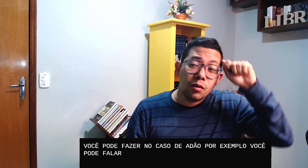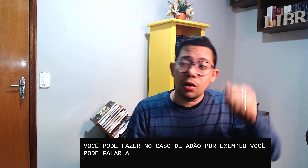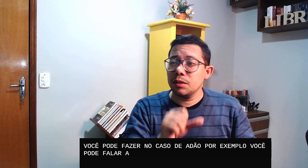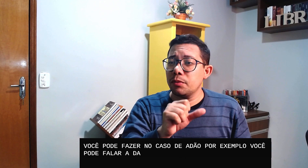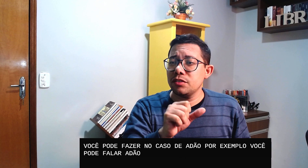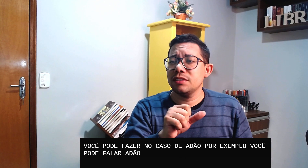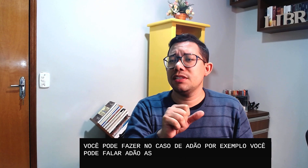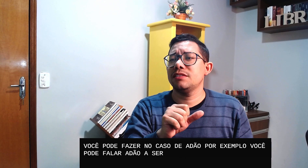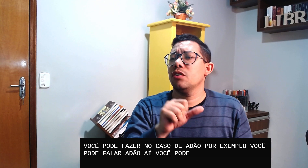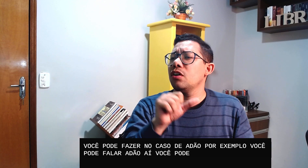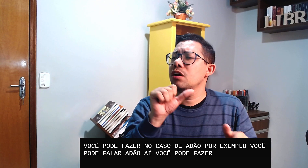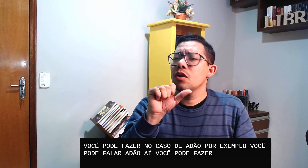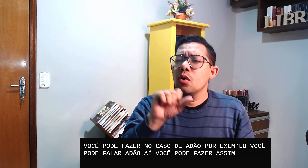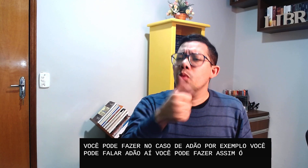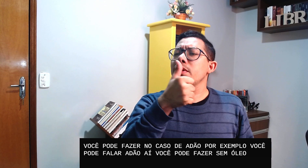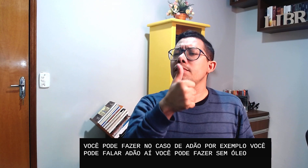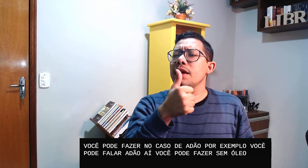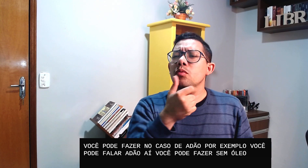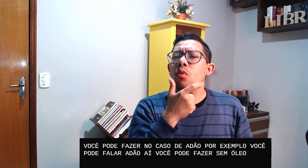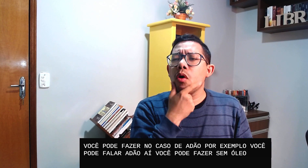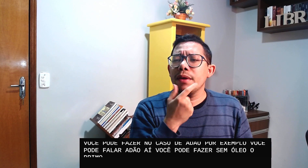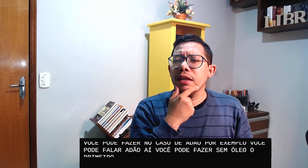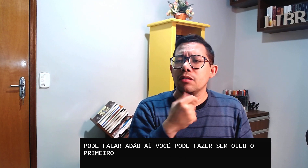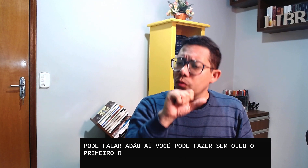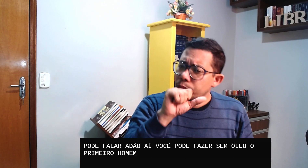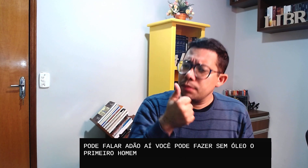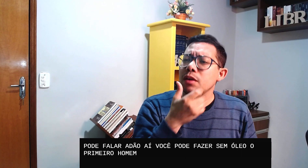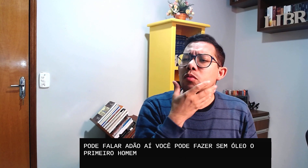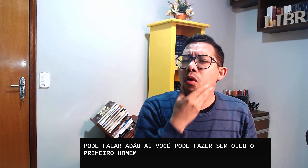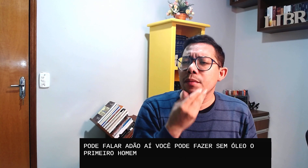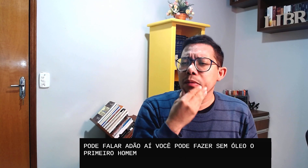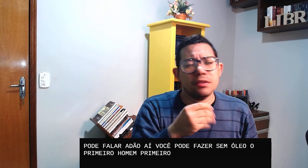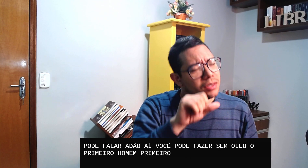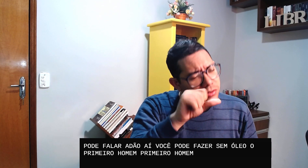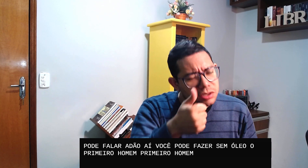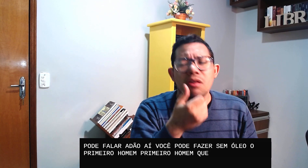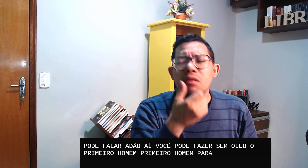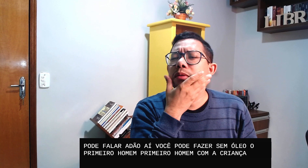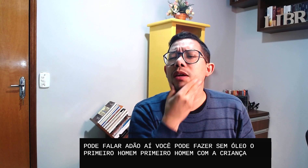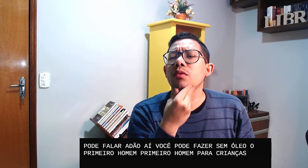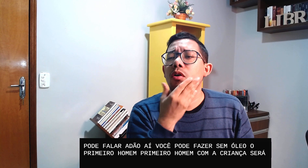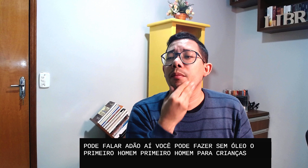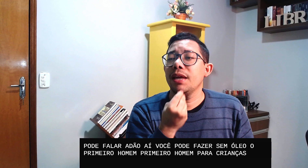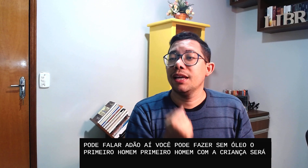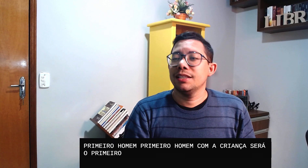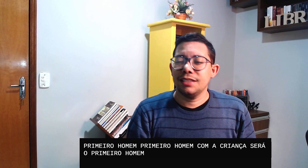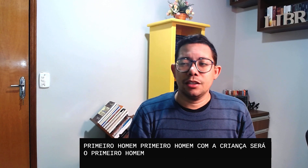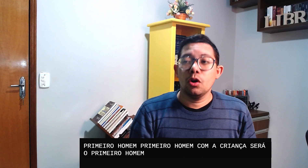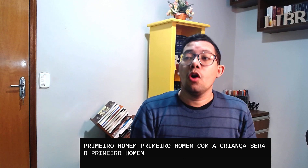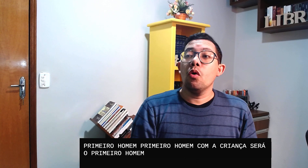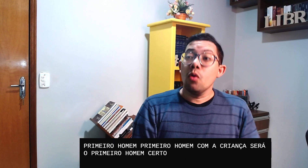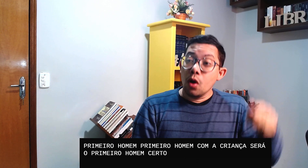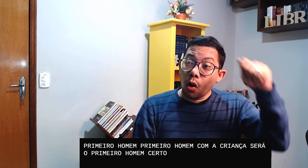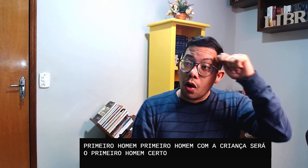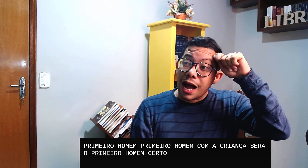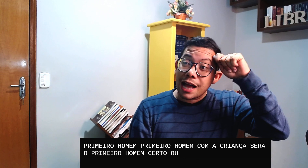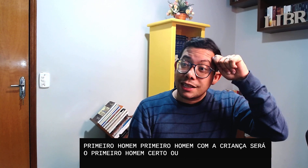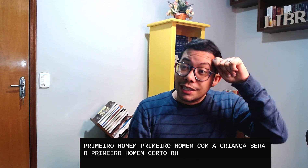você pode fazer assim, olha, o primeiro homem, vai fazer o sinal, primeiro homem, certo? Ou, ó,